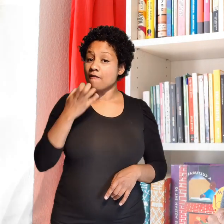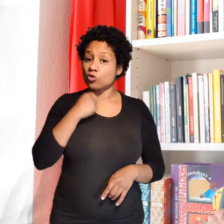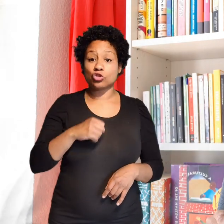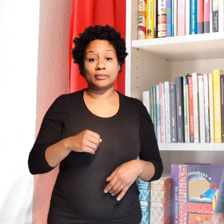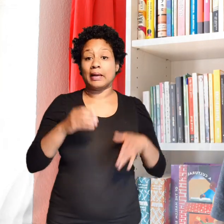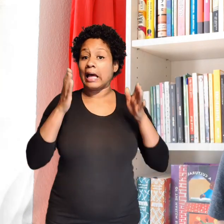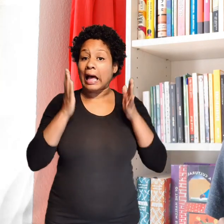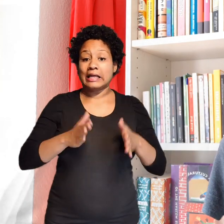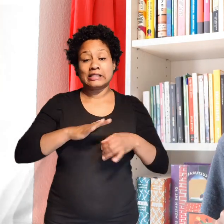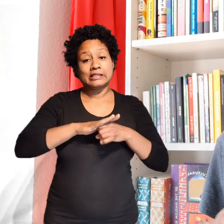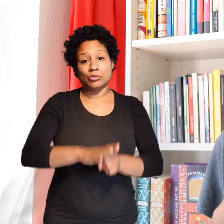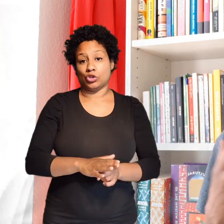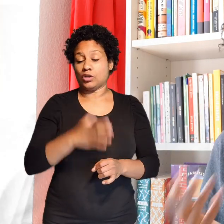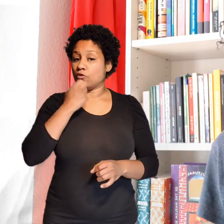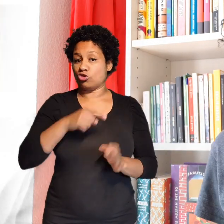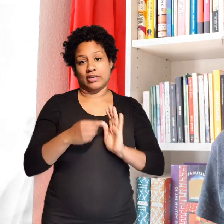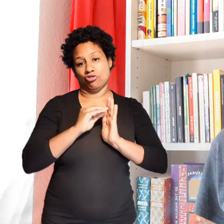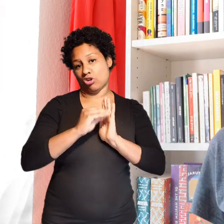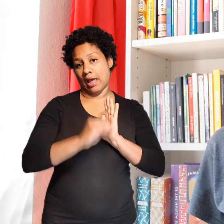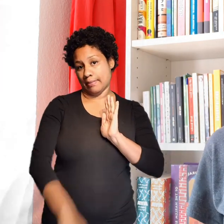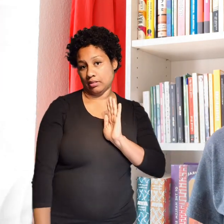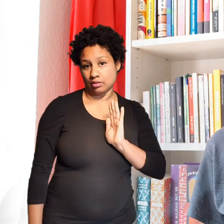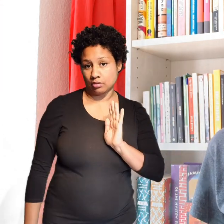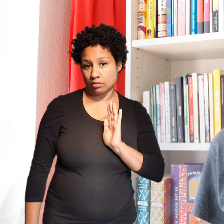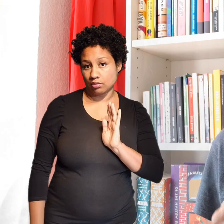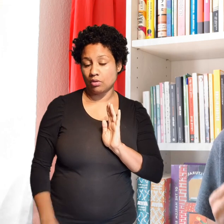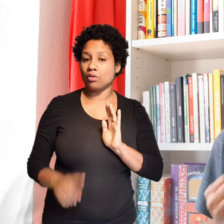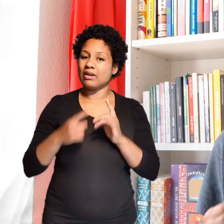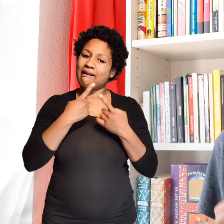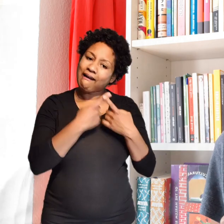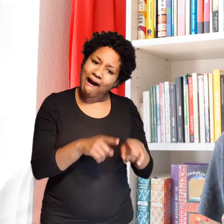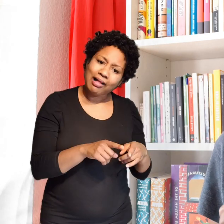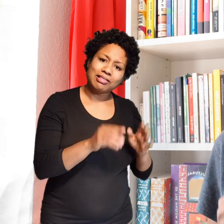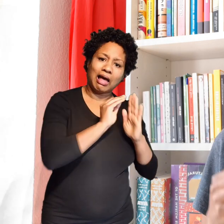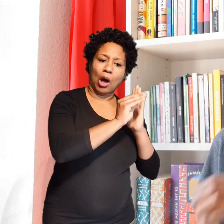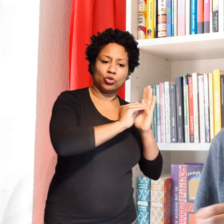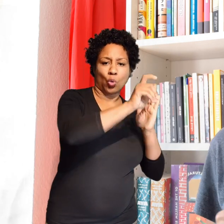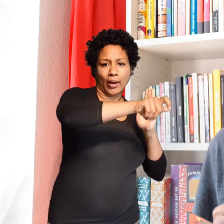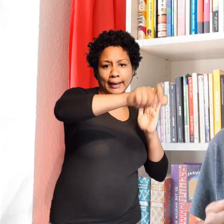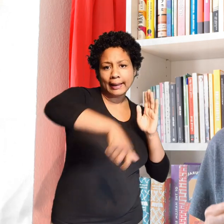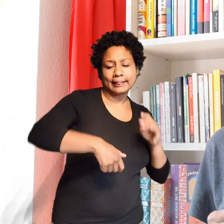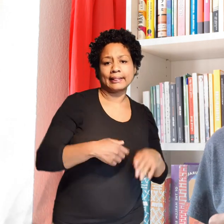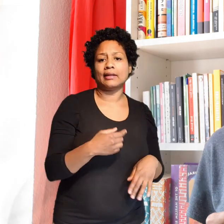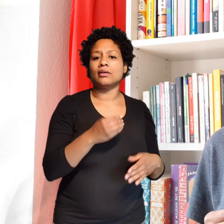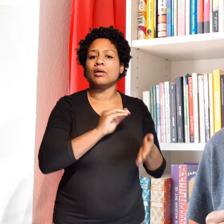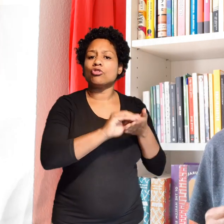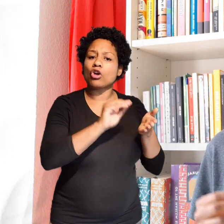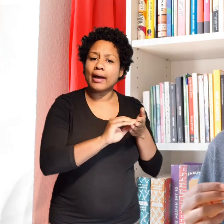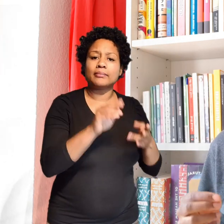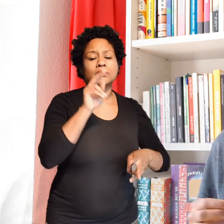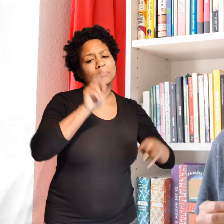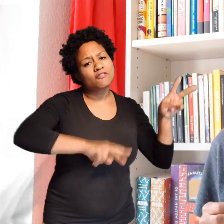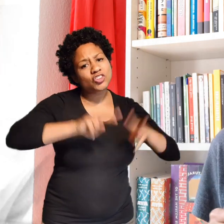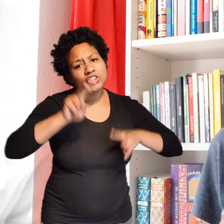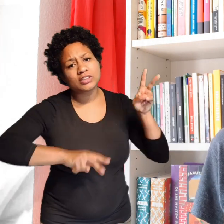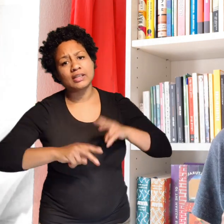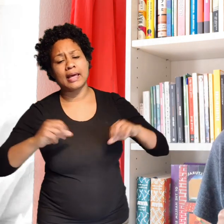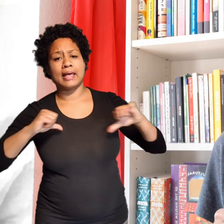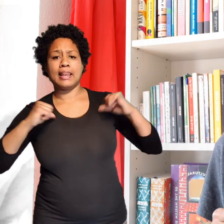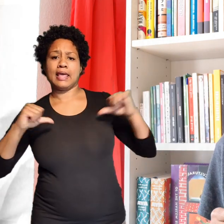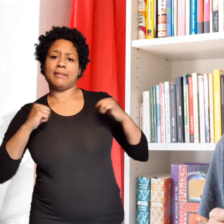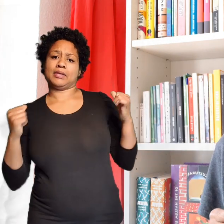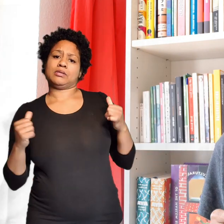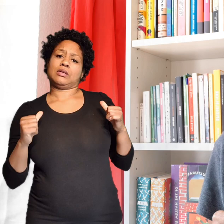schreiben. Und wieder andere AutorInnen beschreiben detailliert die diversen Lebensrealitäten ihrer